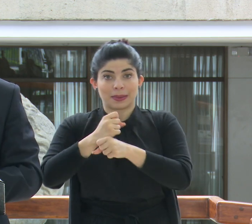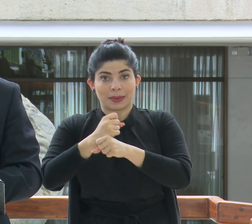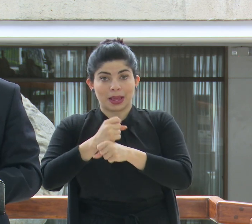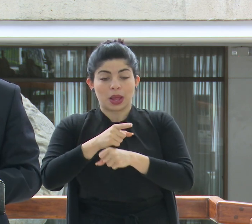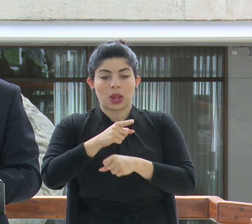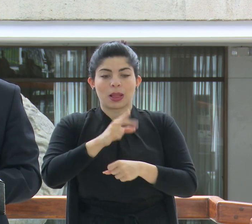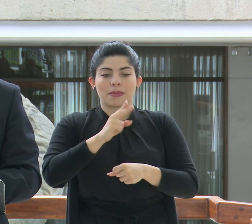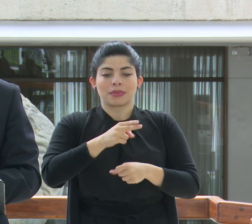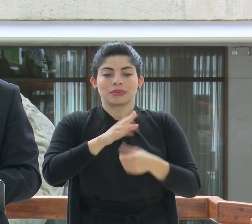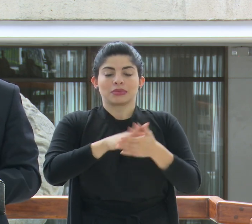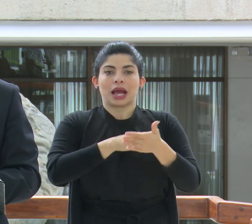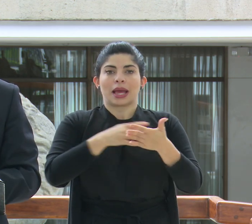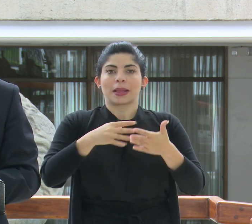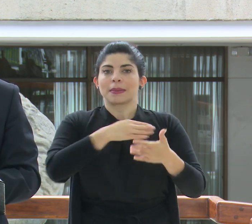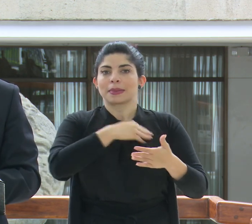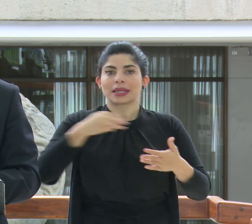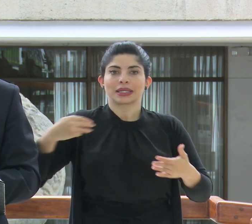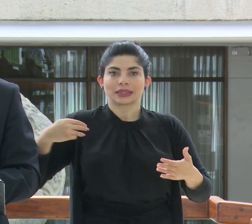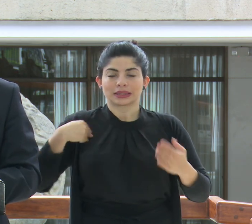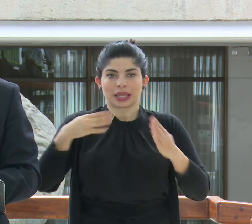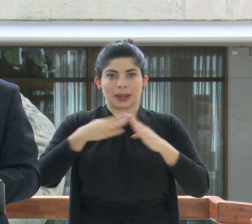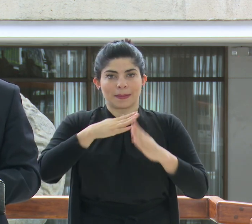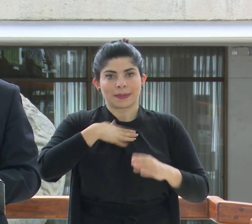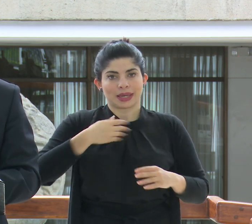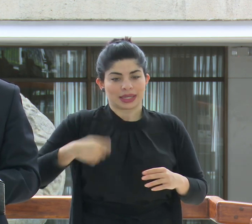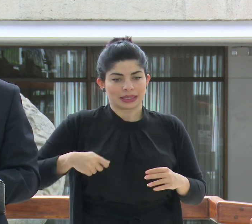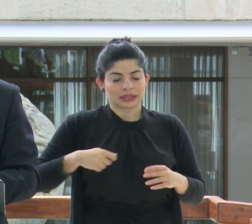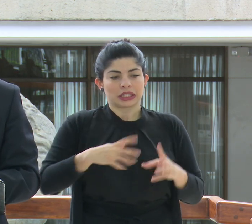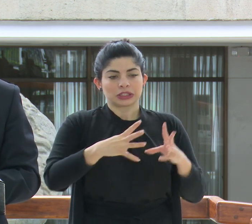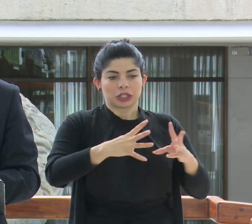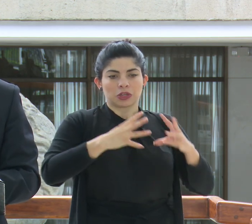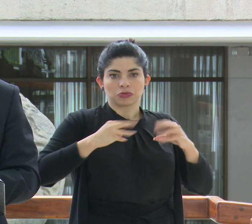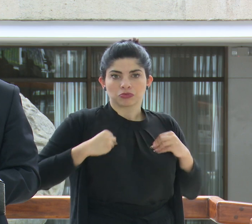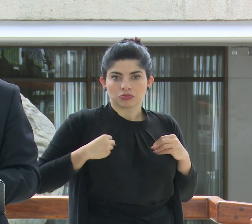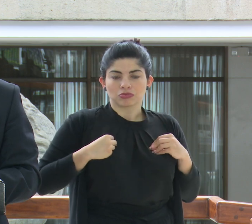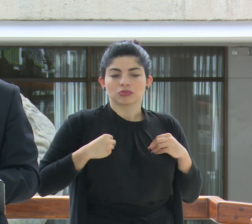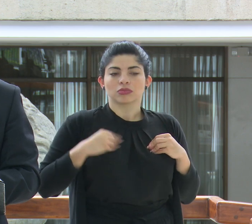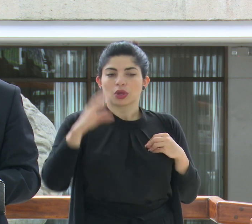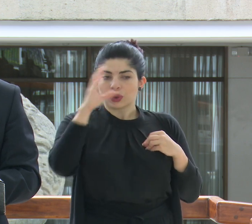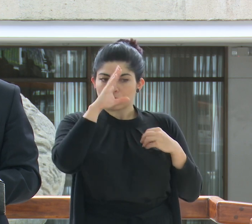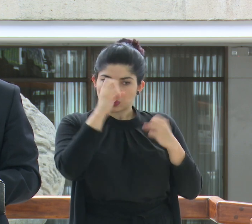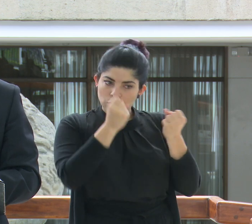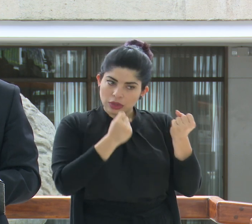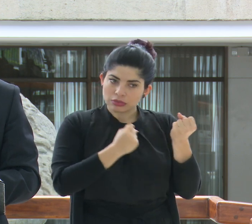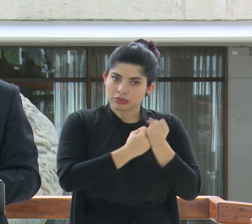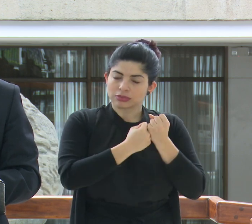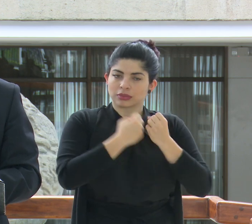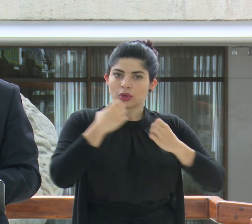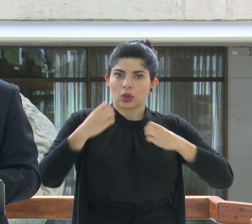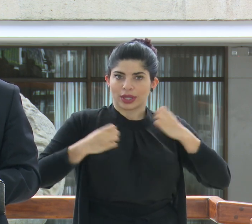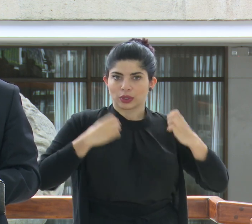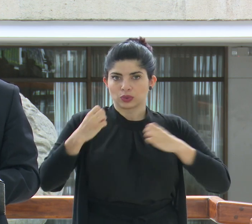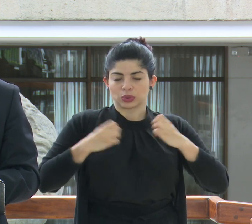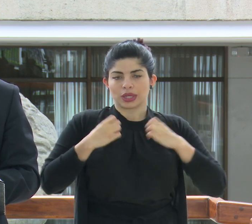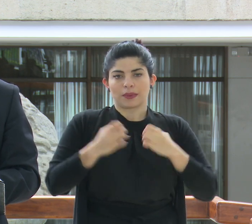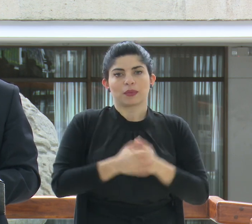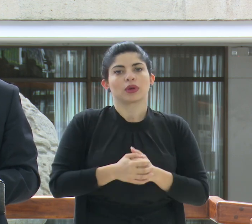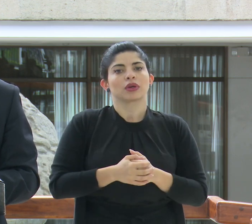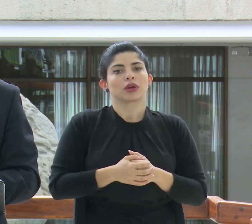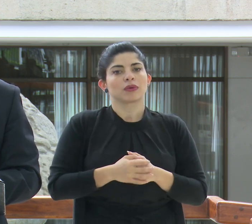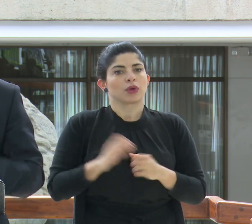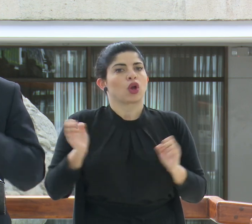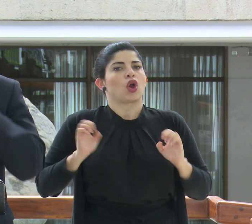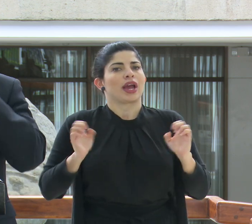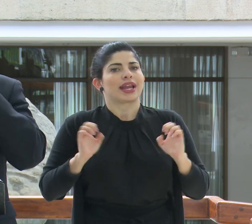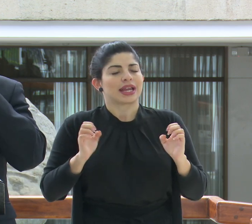agenda que el Ministerio de la Presidencia hace suya y empuja con entusiasmo y con